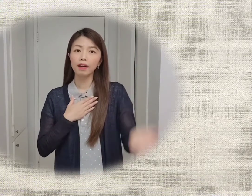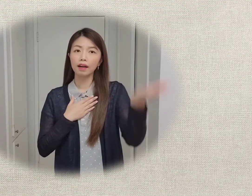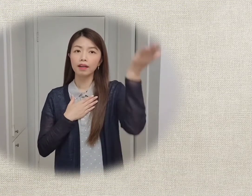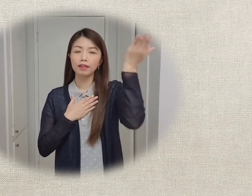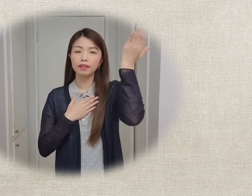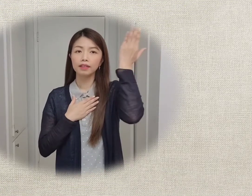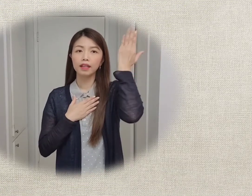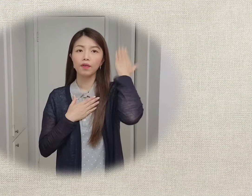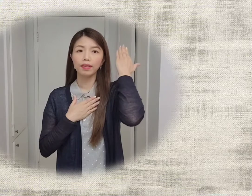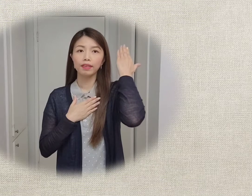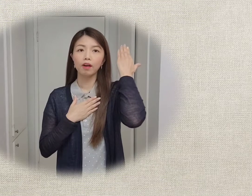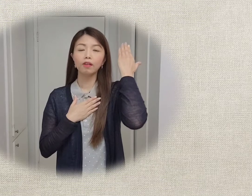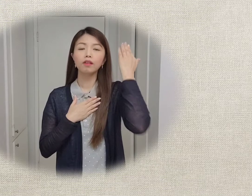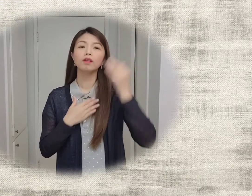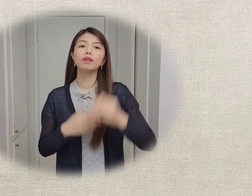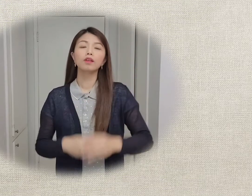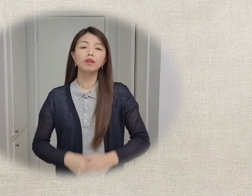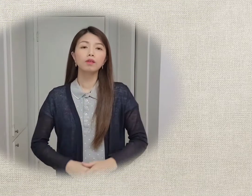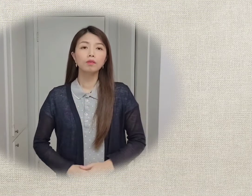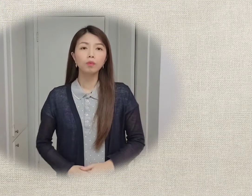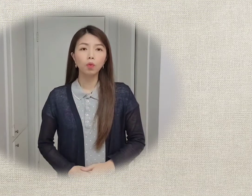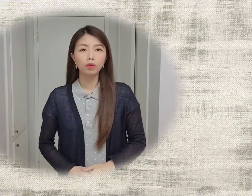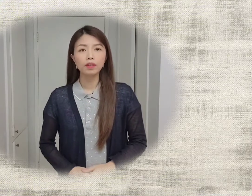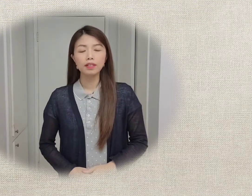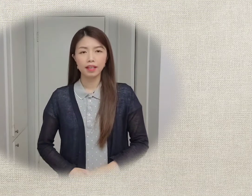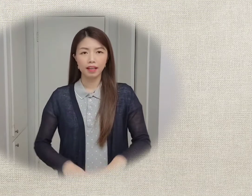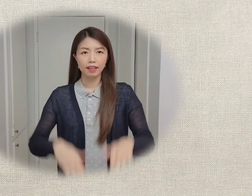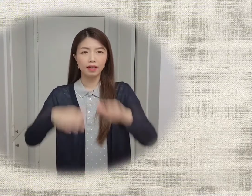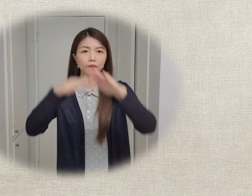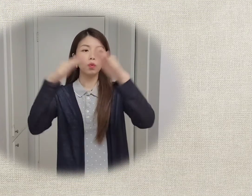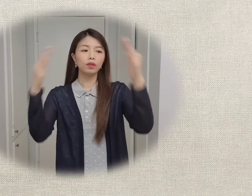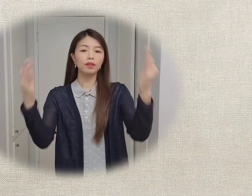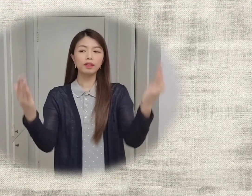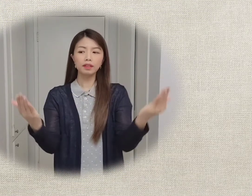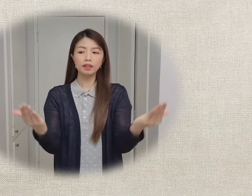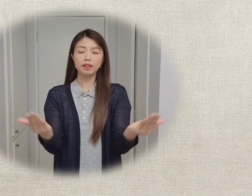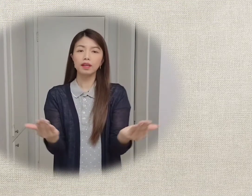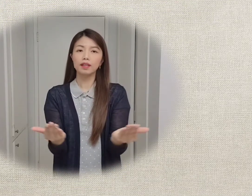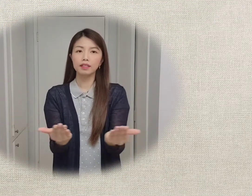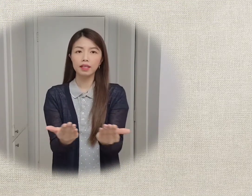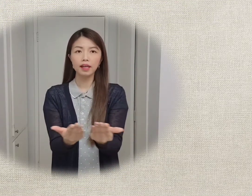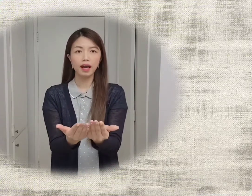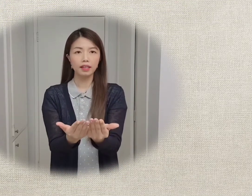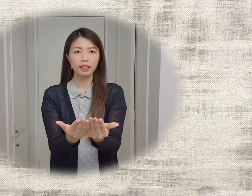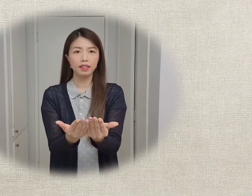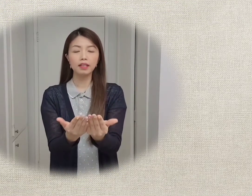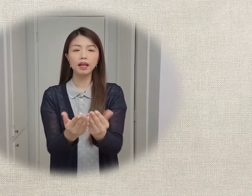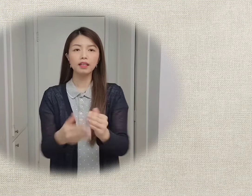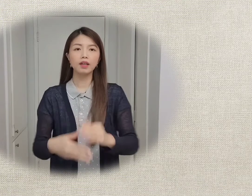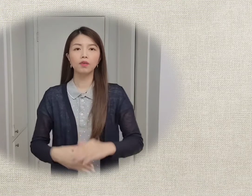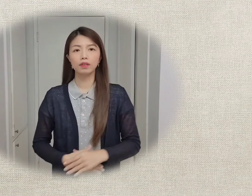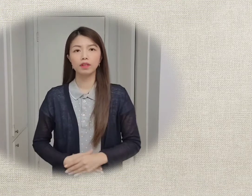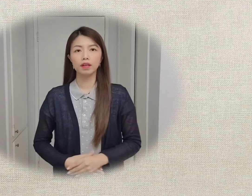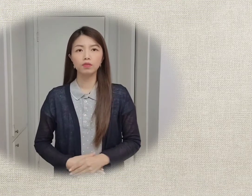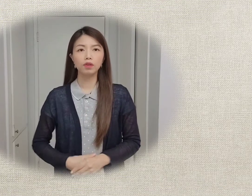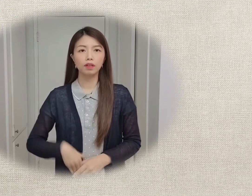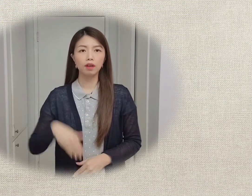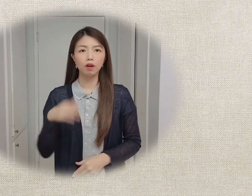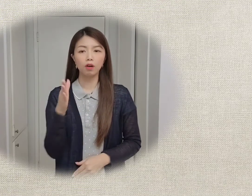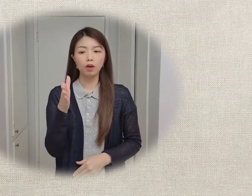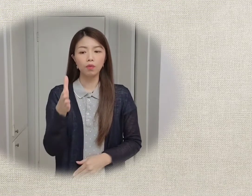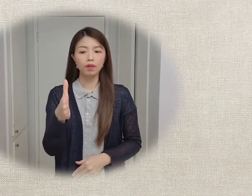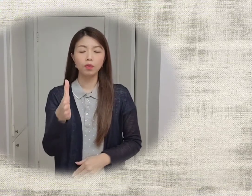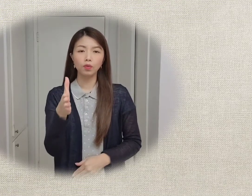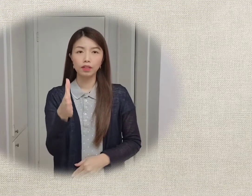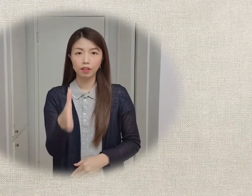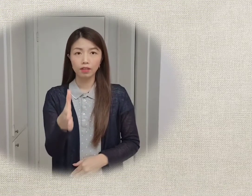내가 지나왔던 모든 시간이, 모든 시간이, 시간이라고 하는 뜻의